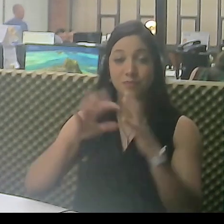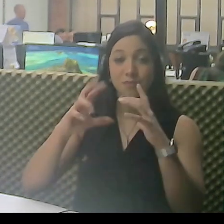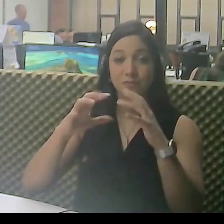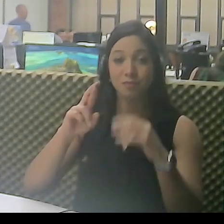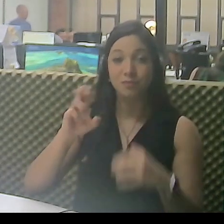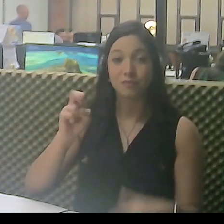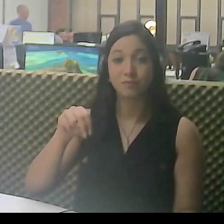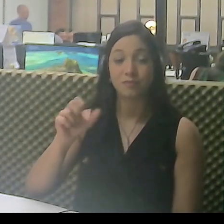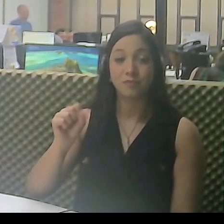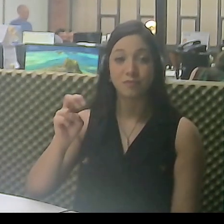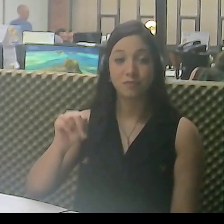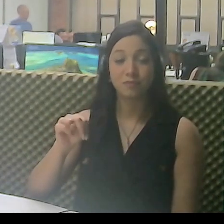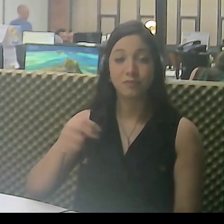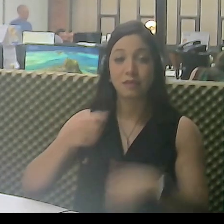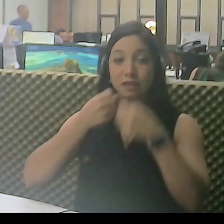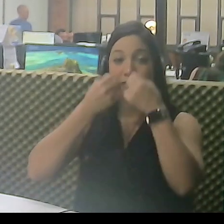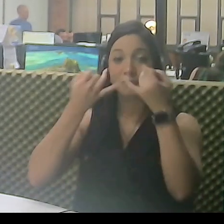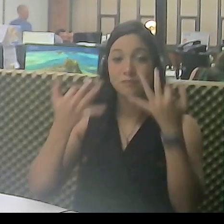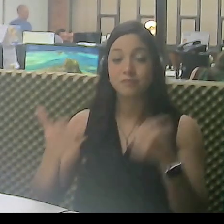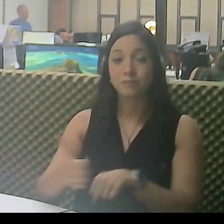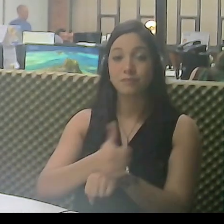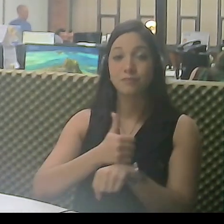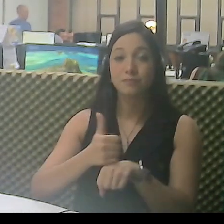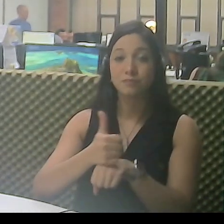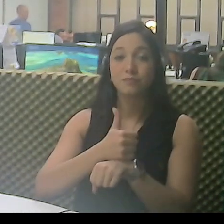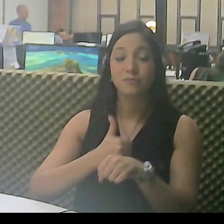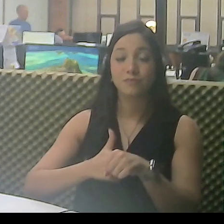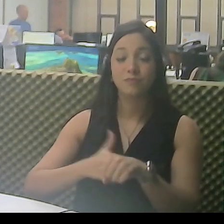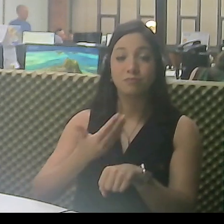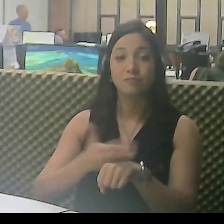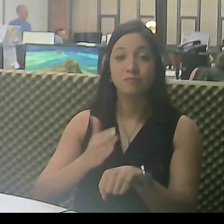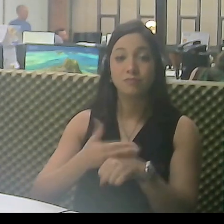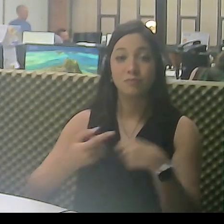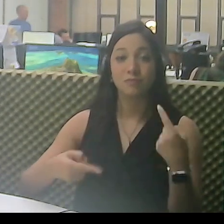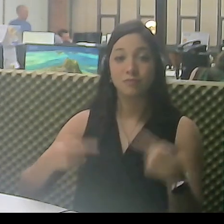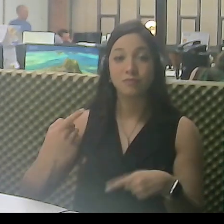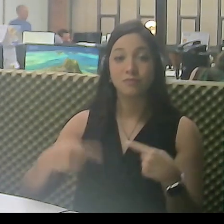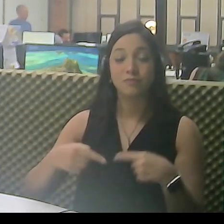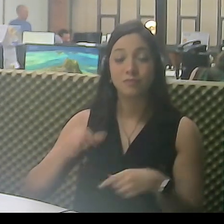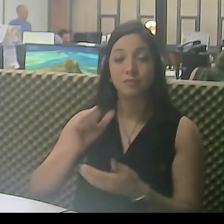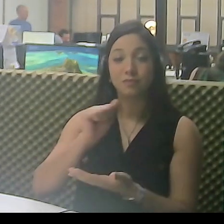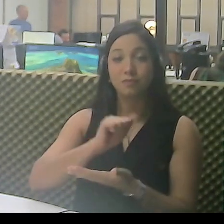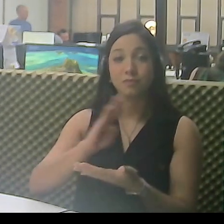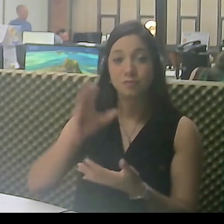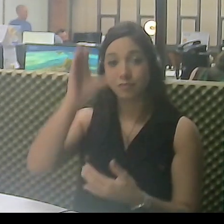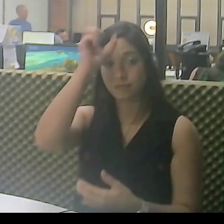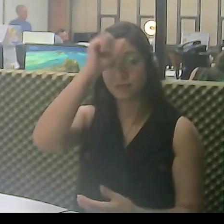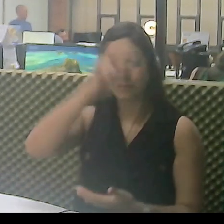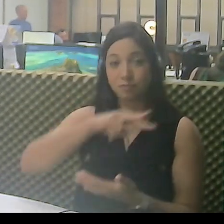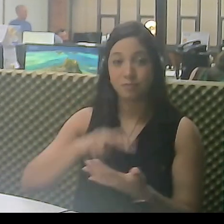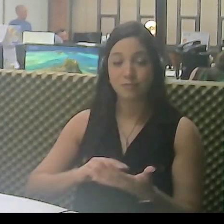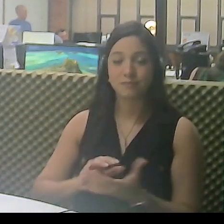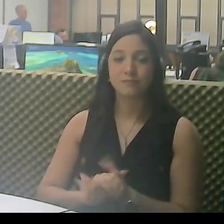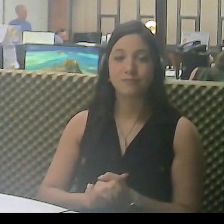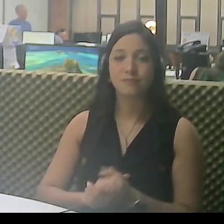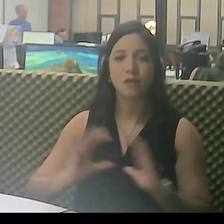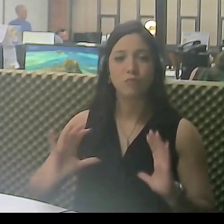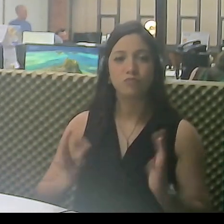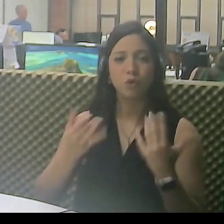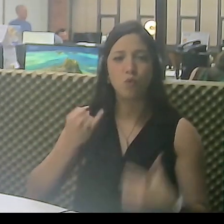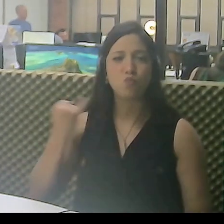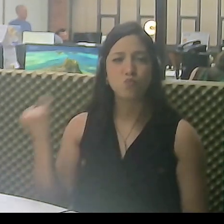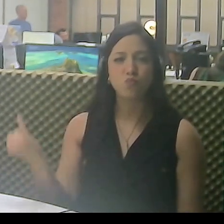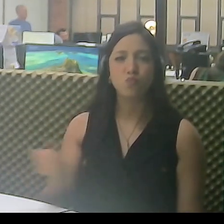Renan Sergiani fala sobre as melhorias nas práticas e políticas de alfabetização. Esse evento é essencial